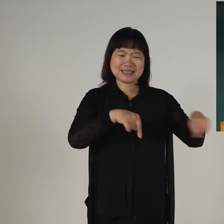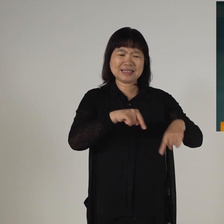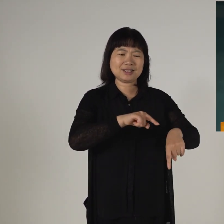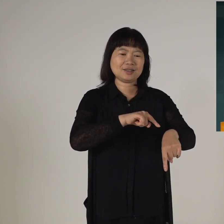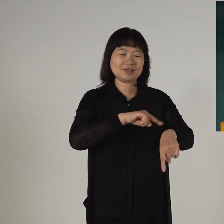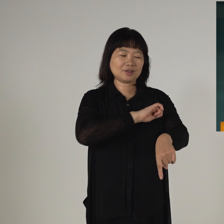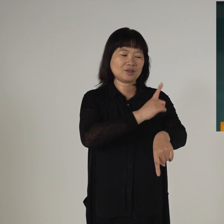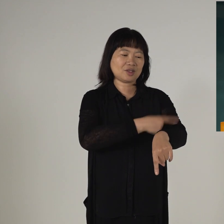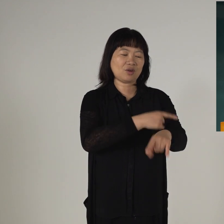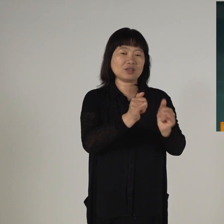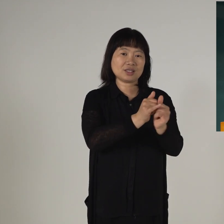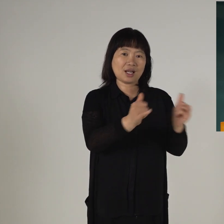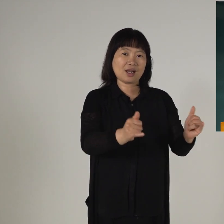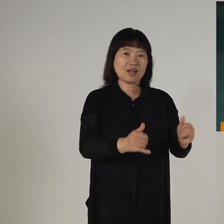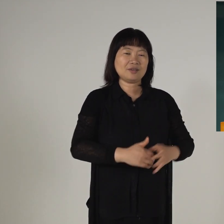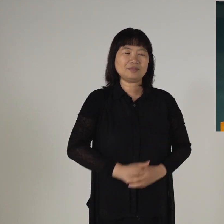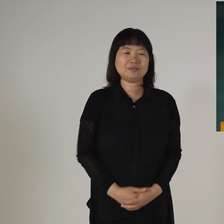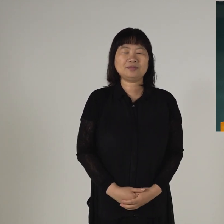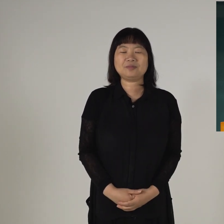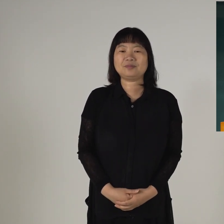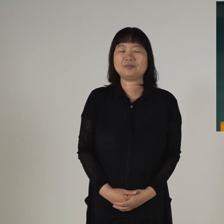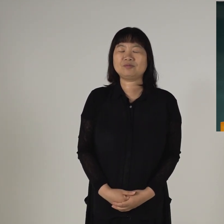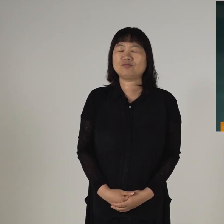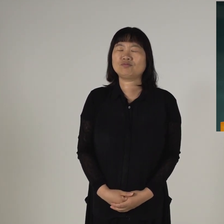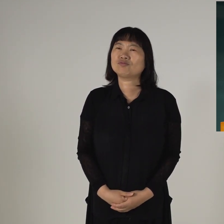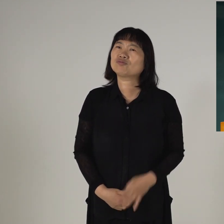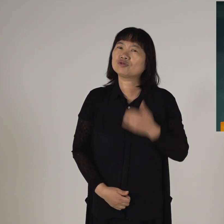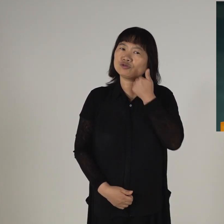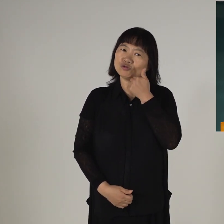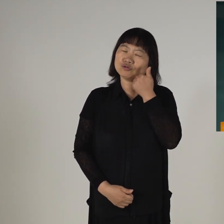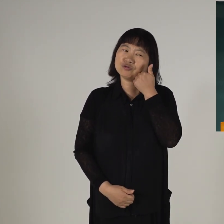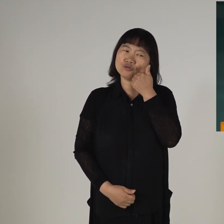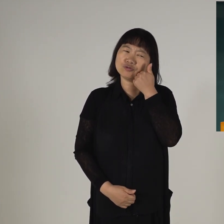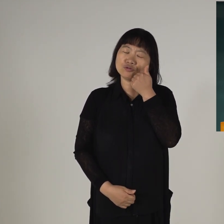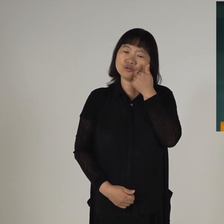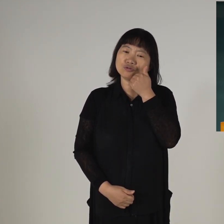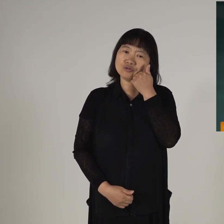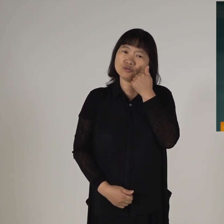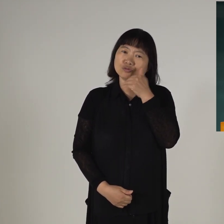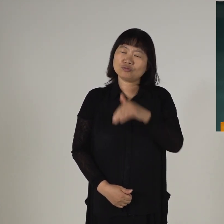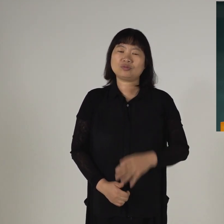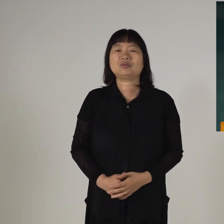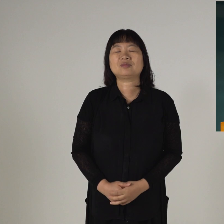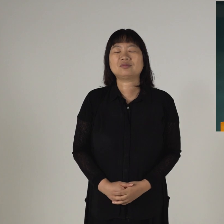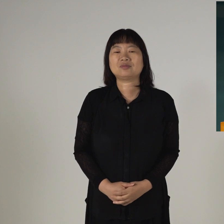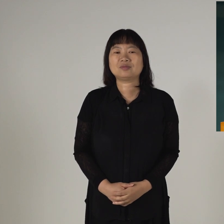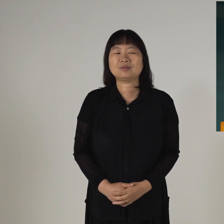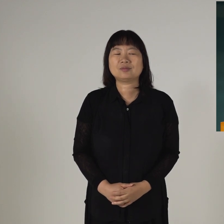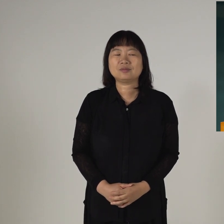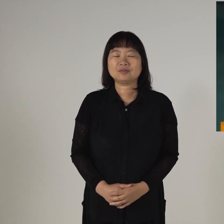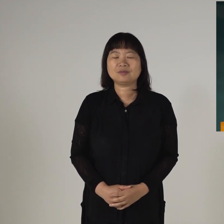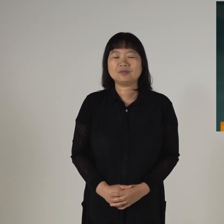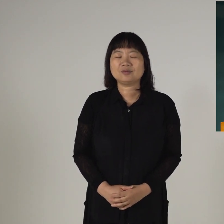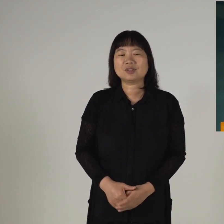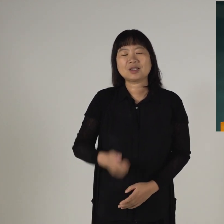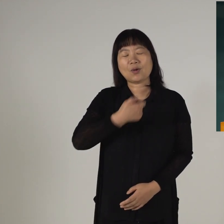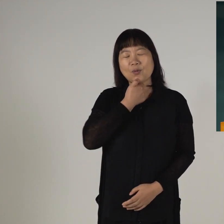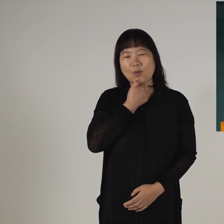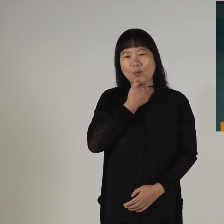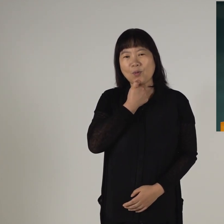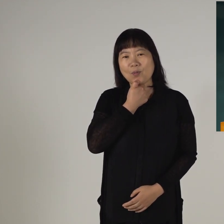저를 보세요. 이방인의 집권자들이라 함은 누구를 현실적으로 얘기한 걸까요?